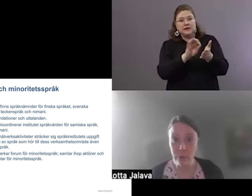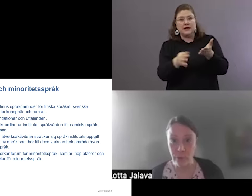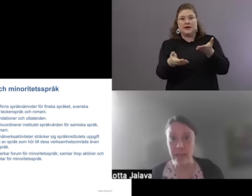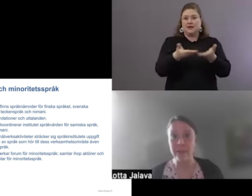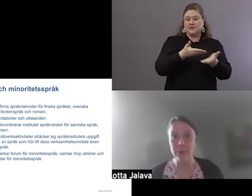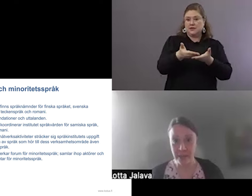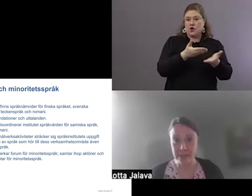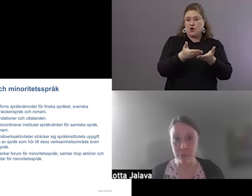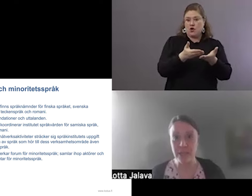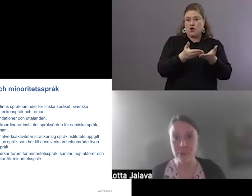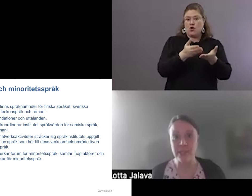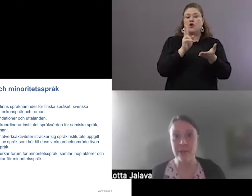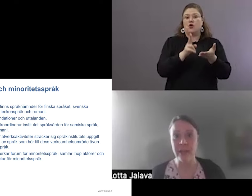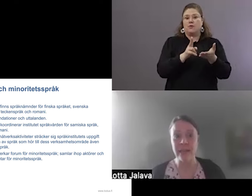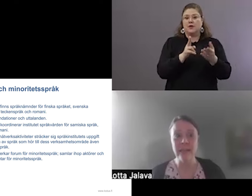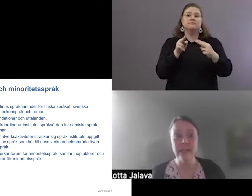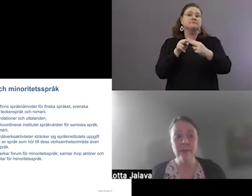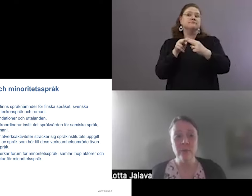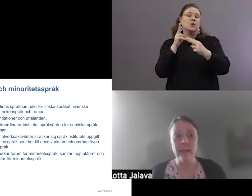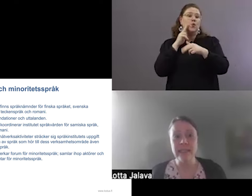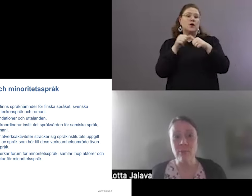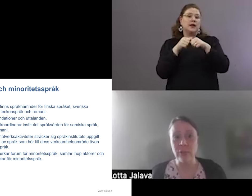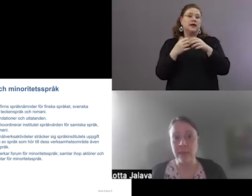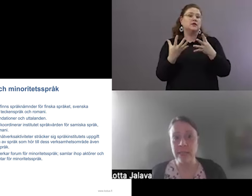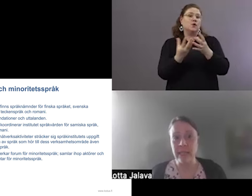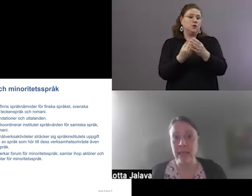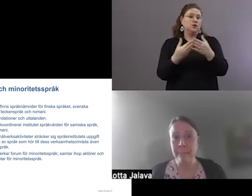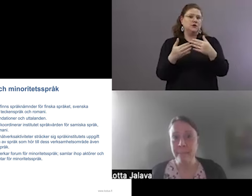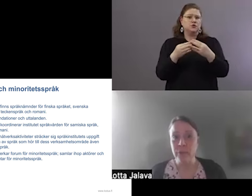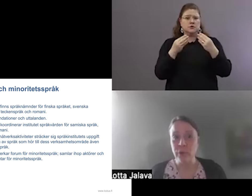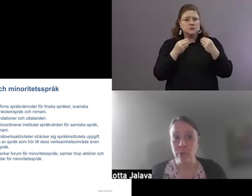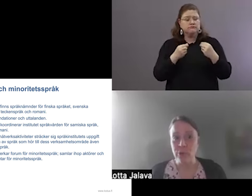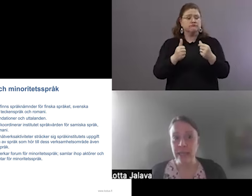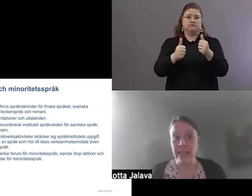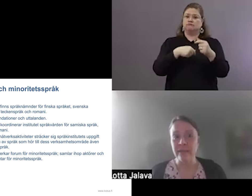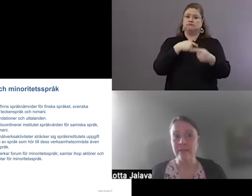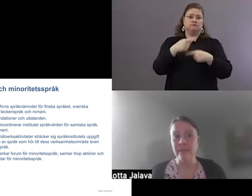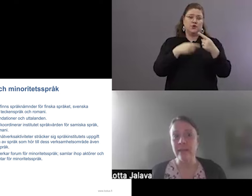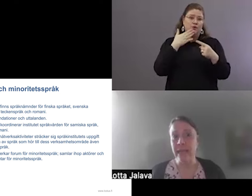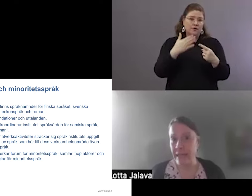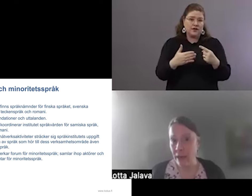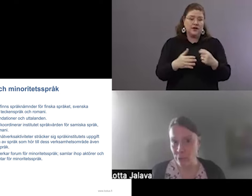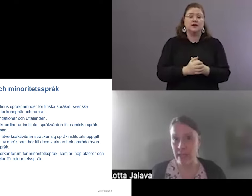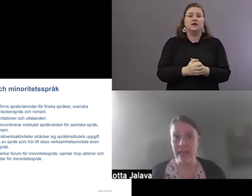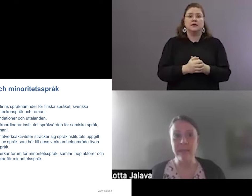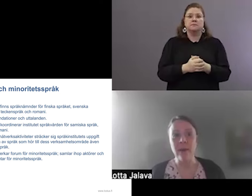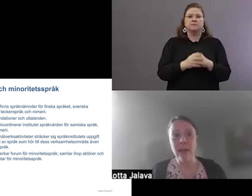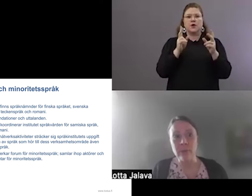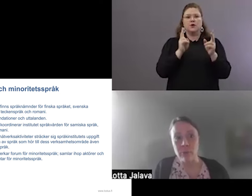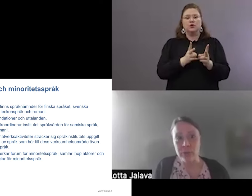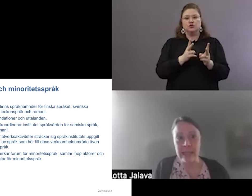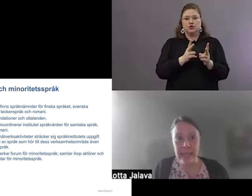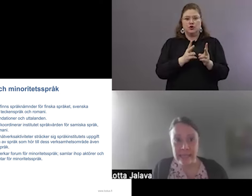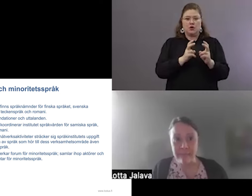toimii hyvin paljon Kuurojen liiton kanssa yhteistyössä oikein hyvin ja saumattomasti, ja toki myös näitä linjauksia, eli